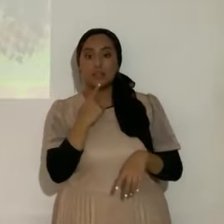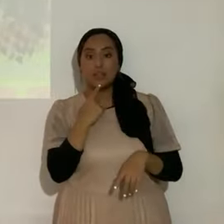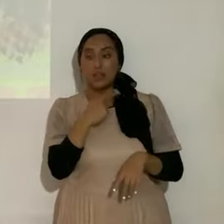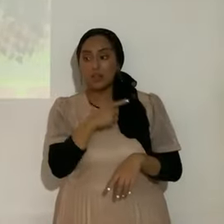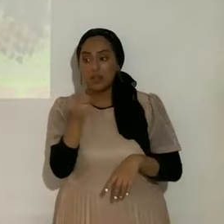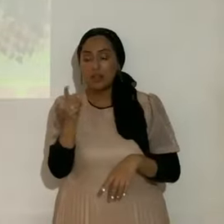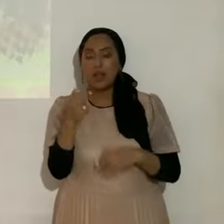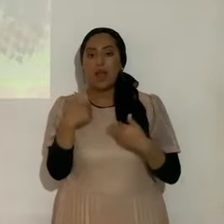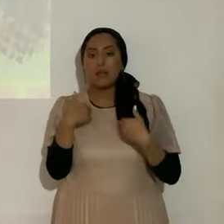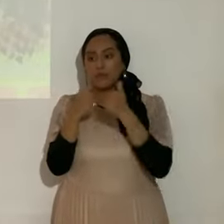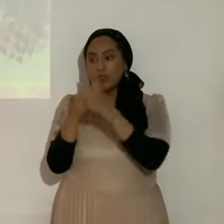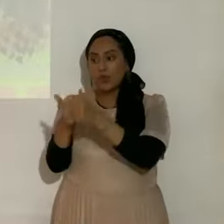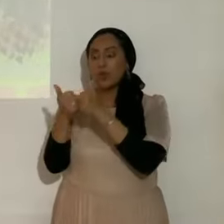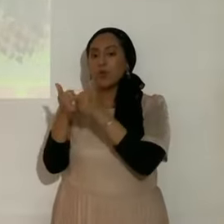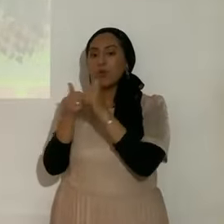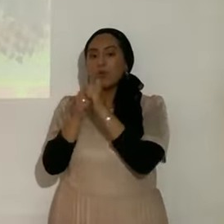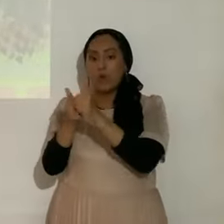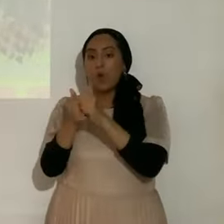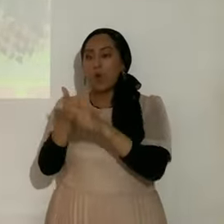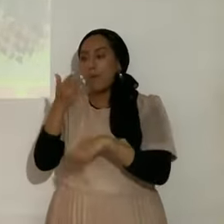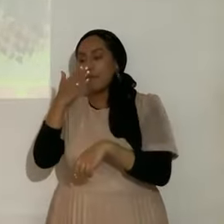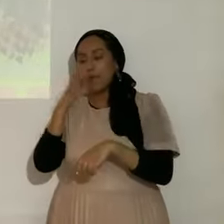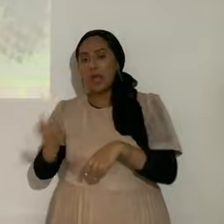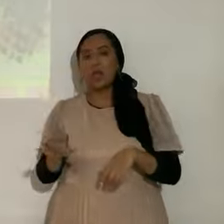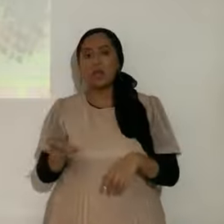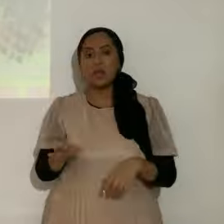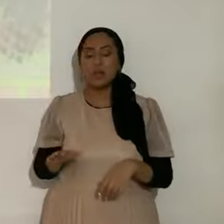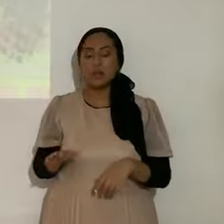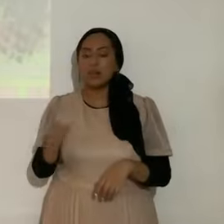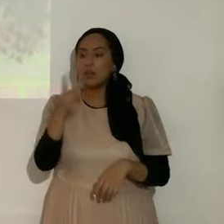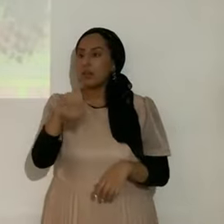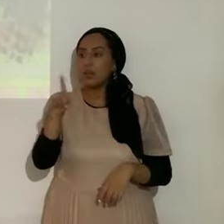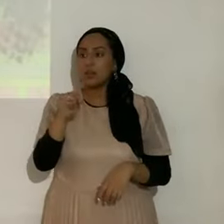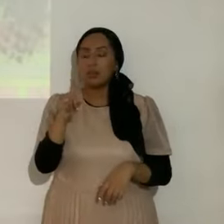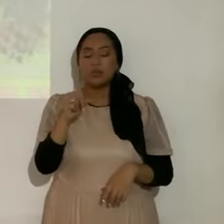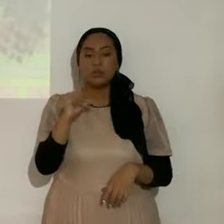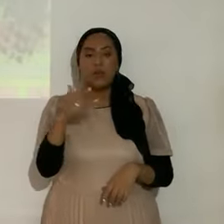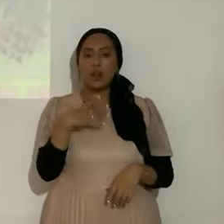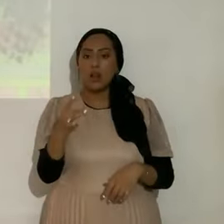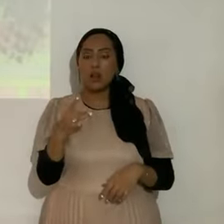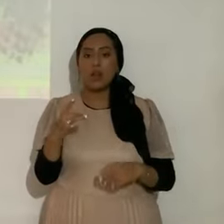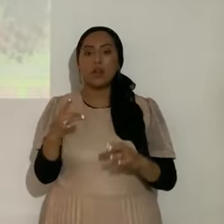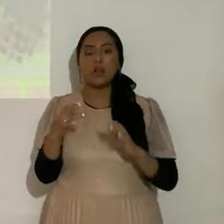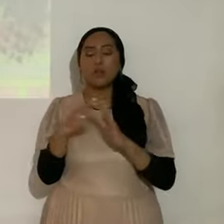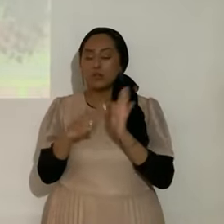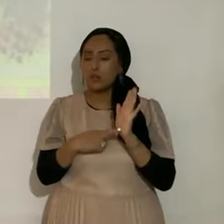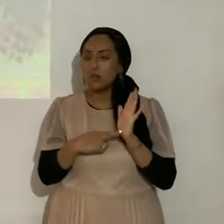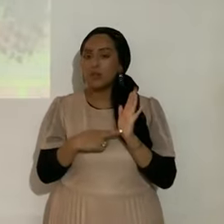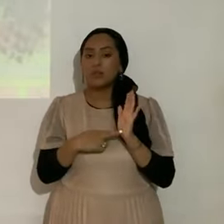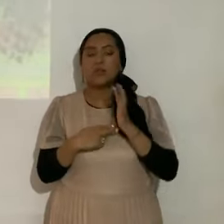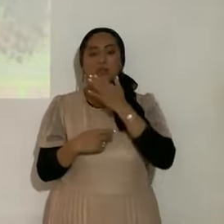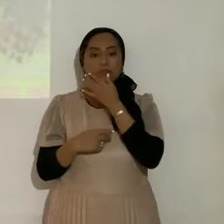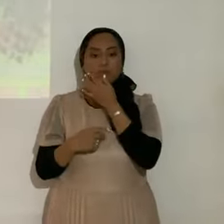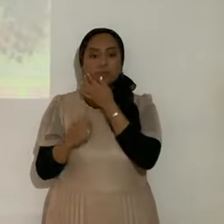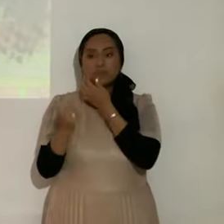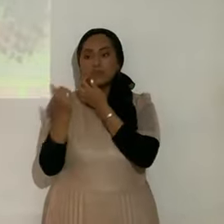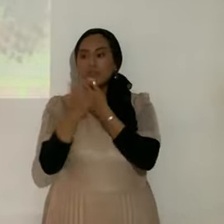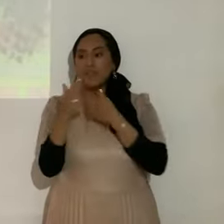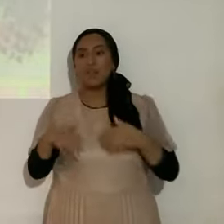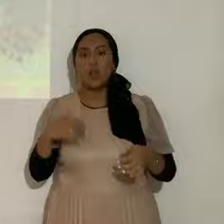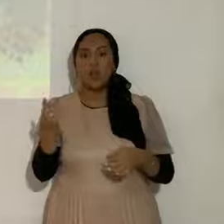tienen el Yetzer Hará, la inclinación a hacer el mal. No soportan la disciplina, no soportan la instrucción, todo les es